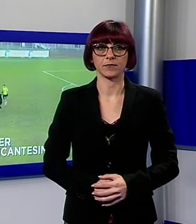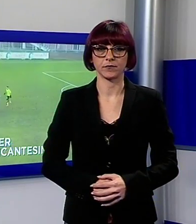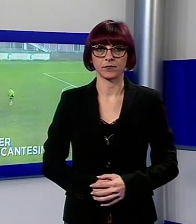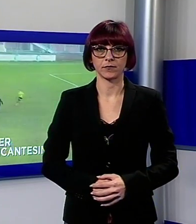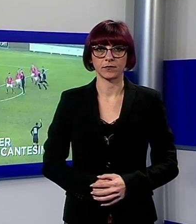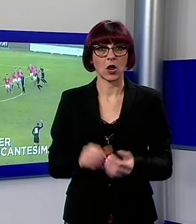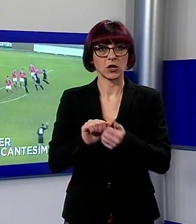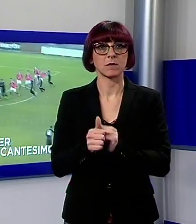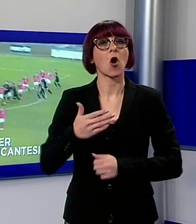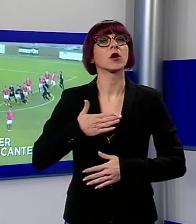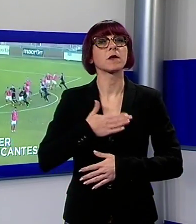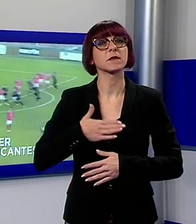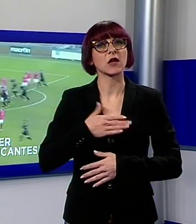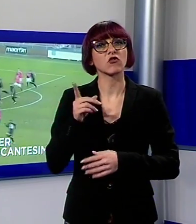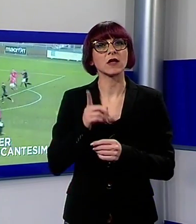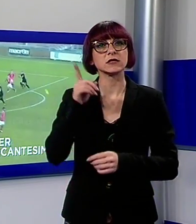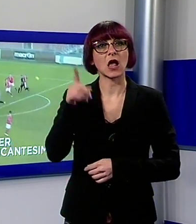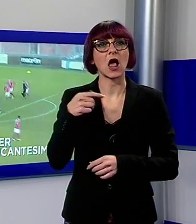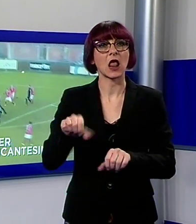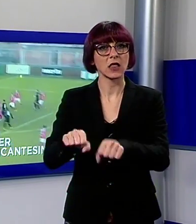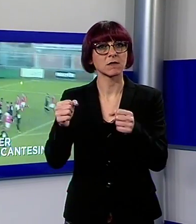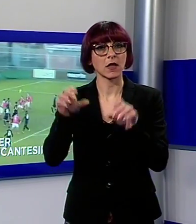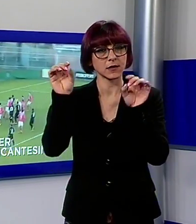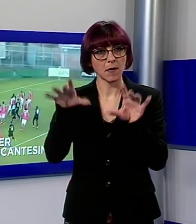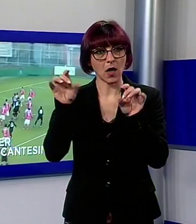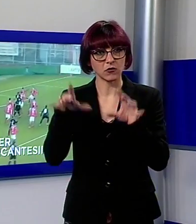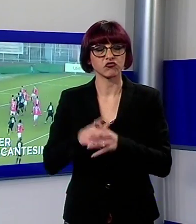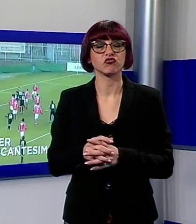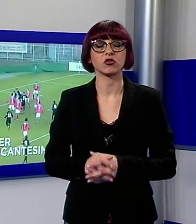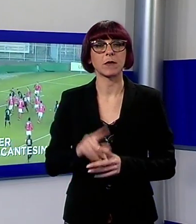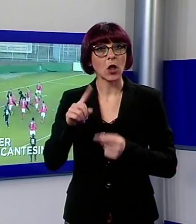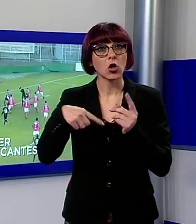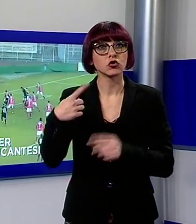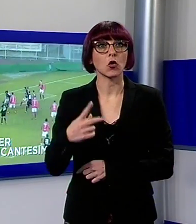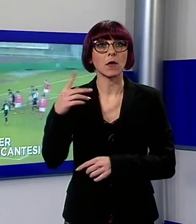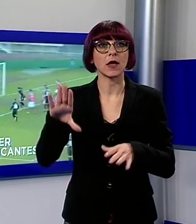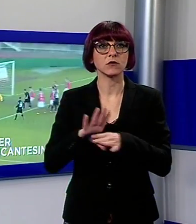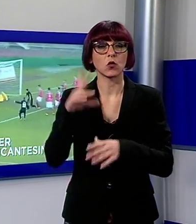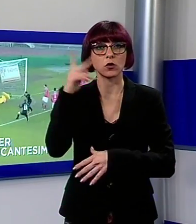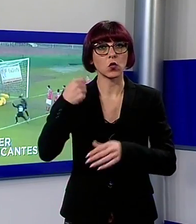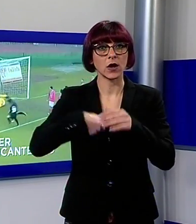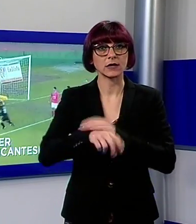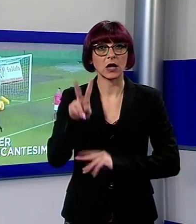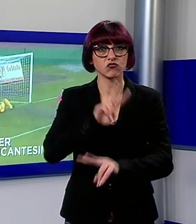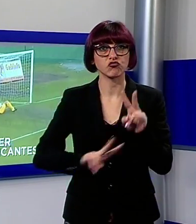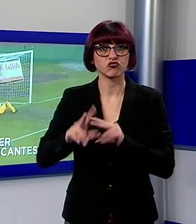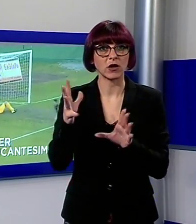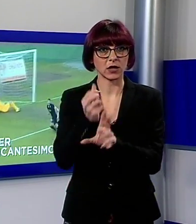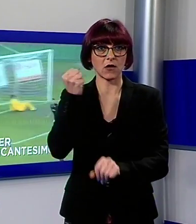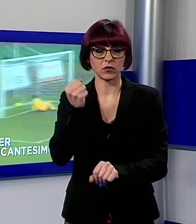spezzare l'incantesimo. Domani al Garilli la Lucchese cerca una vittoria che manca ormai da troppo tempo. Lopez si affida al 3-5-2, Fanucchi